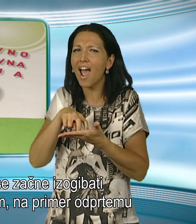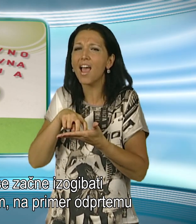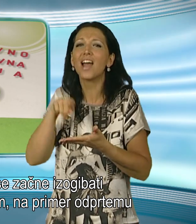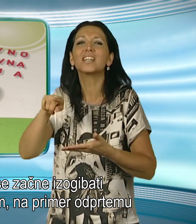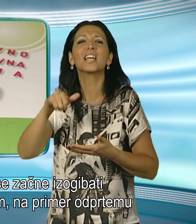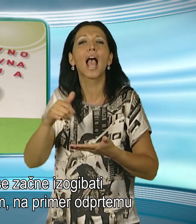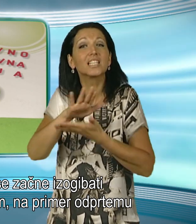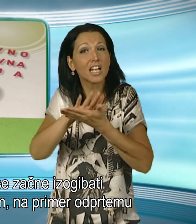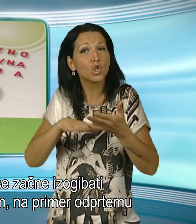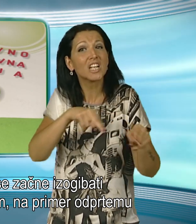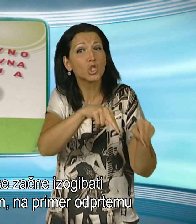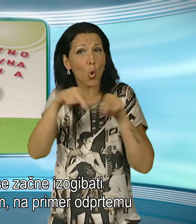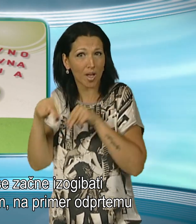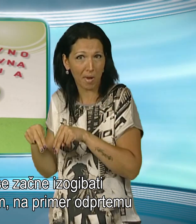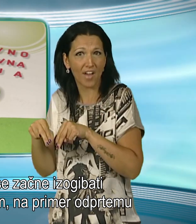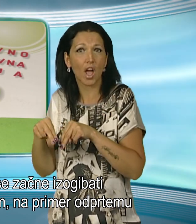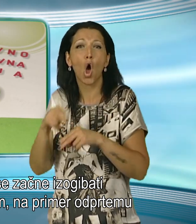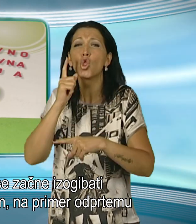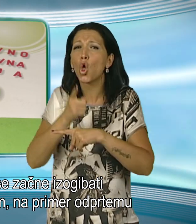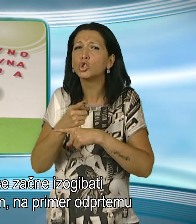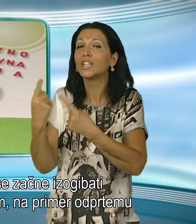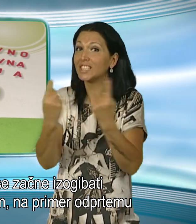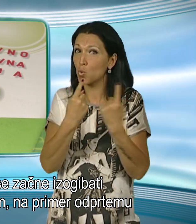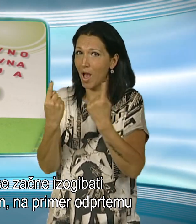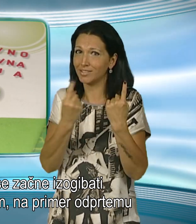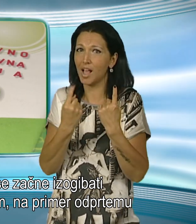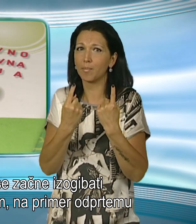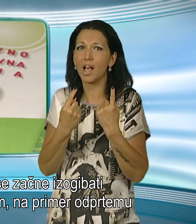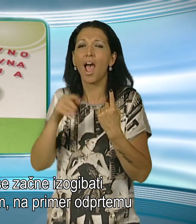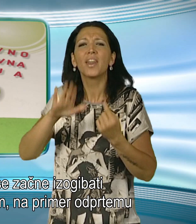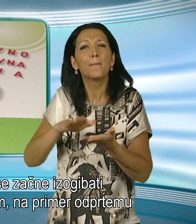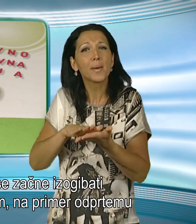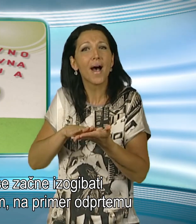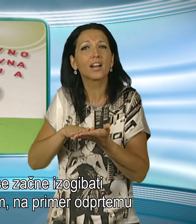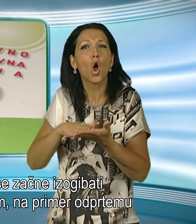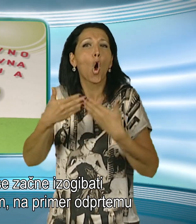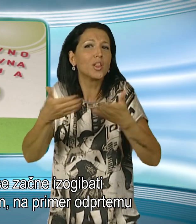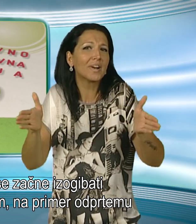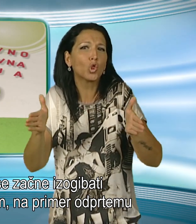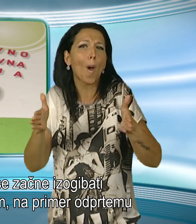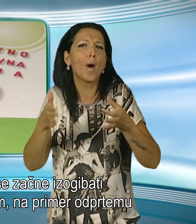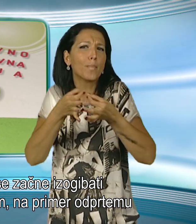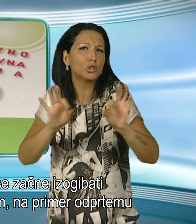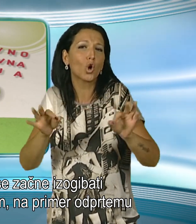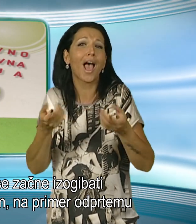določenim situacijam, na primer odprtemu prostoru ali javnemu nastopanju.